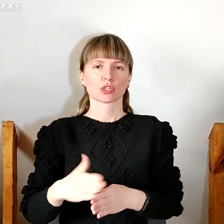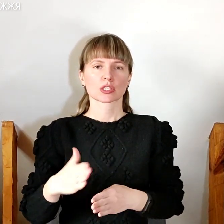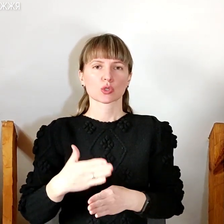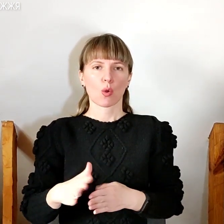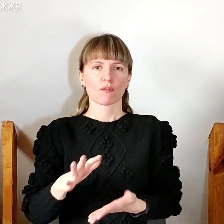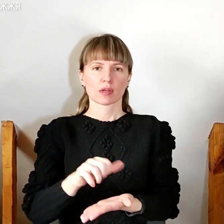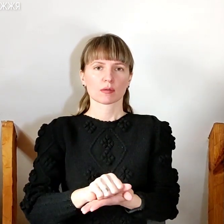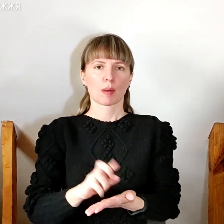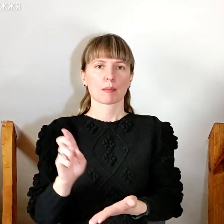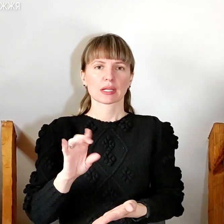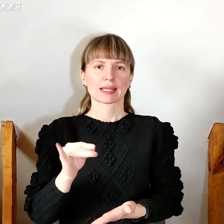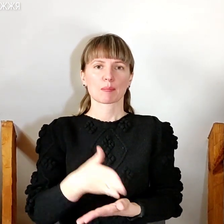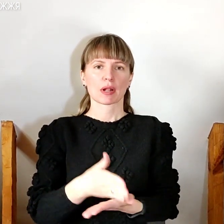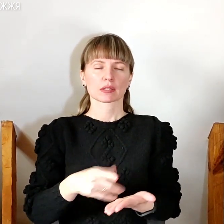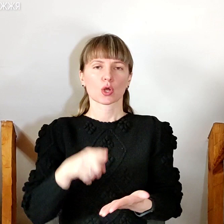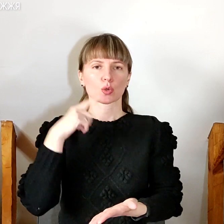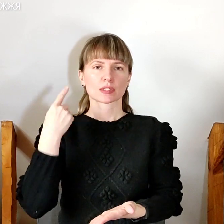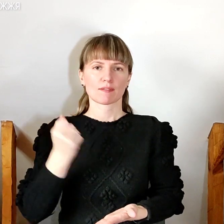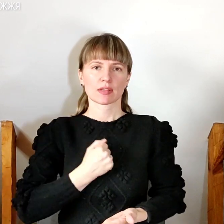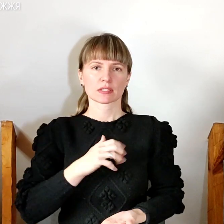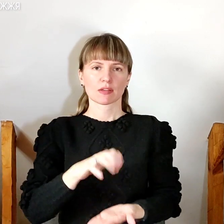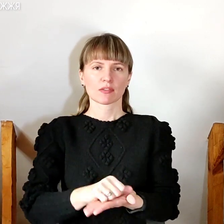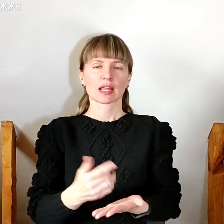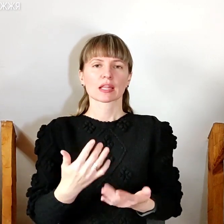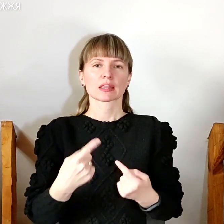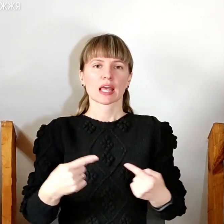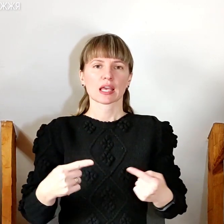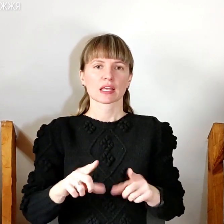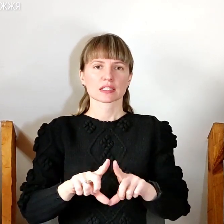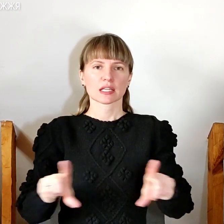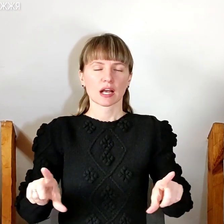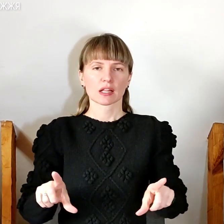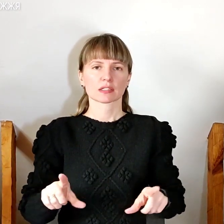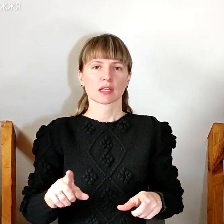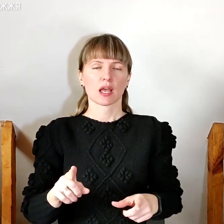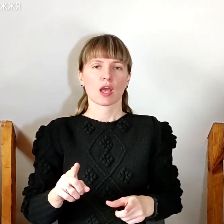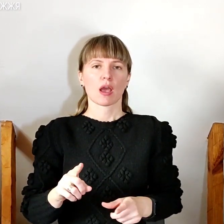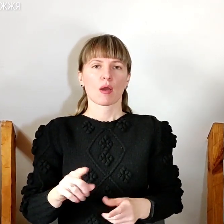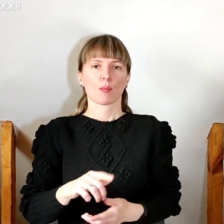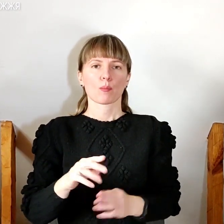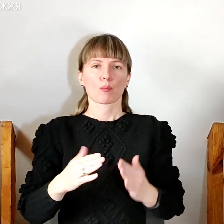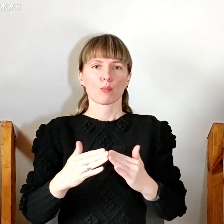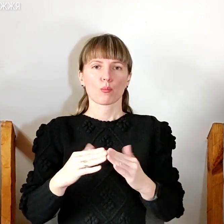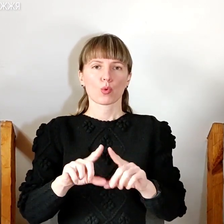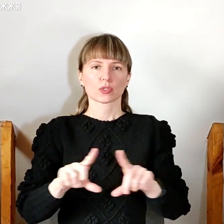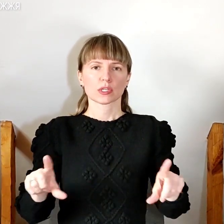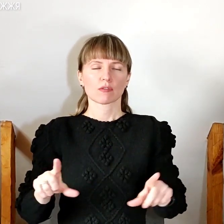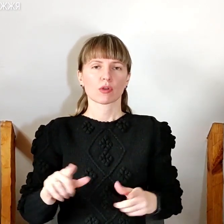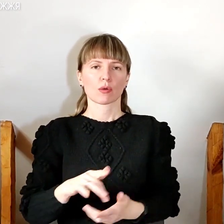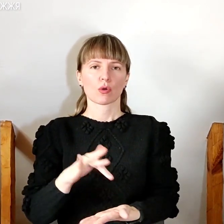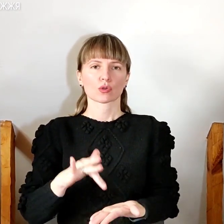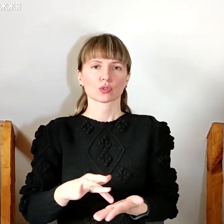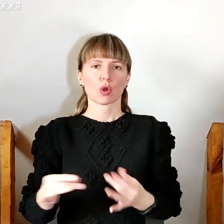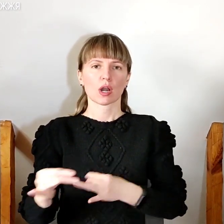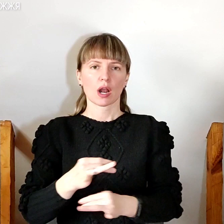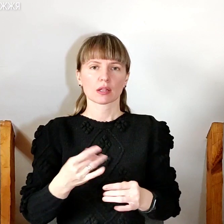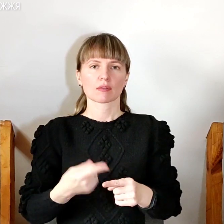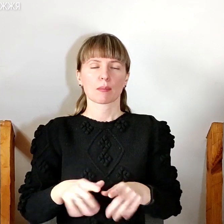захопили деякі заклади, зокрема й будівлю Бердянської міської ради. Втім, у містах і надалі працює українська влада та усі служби.